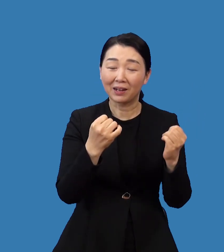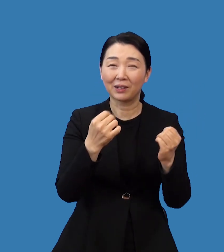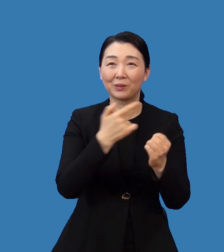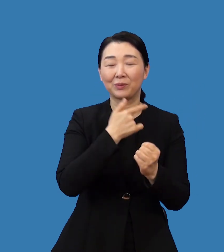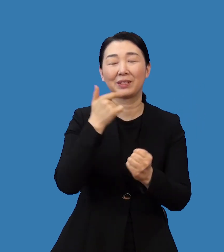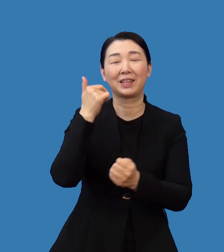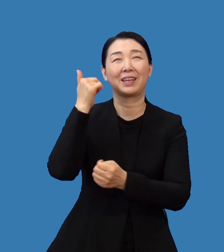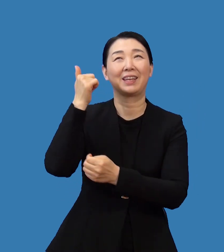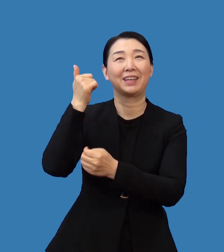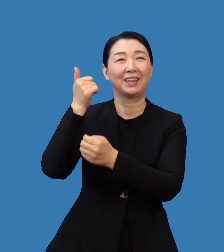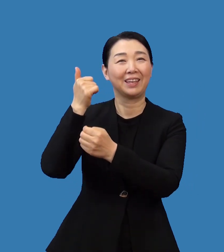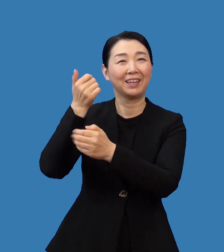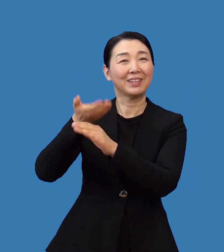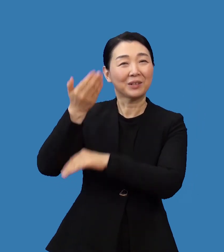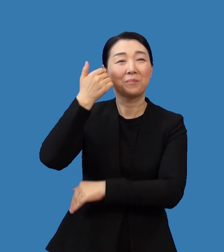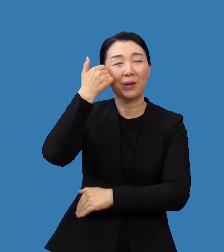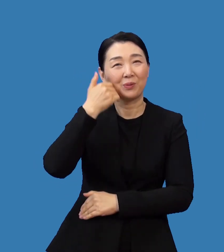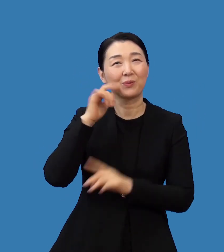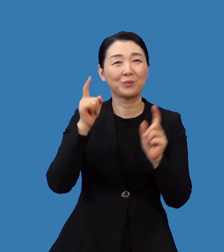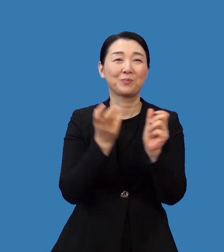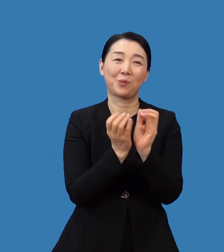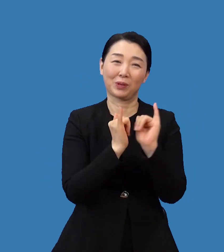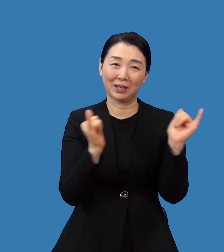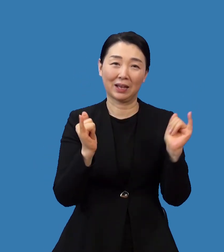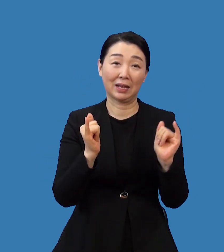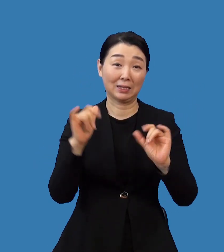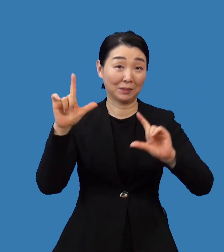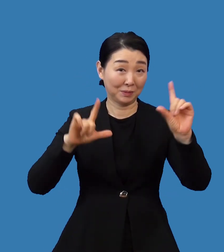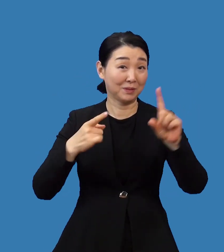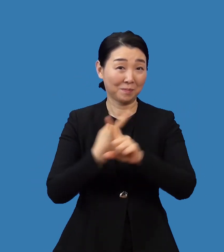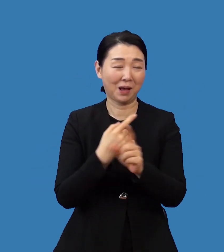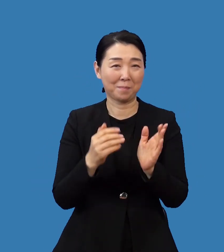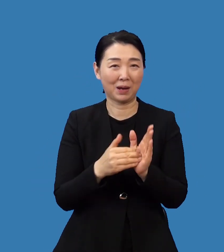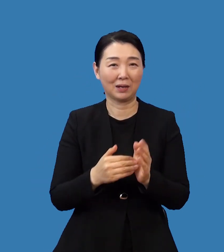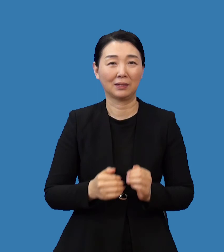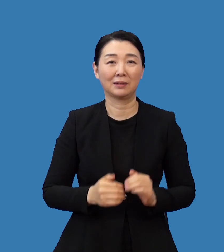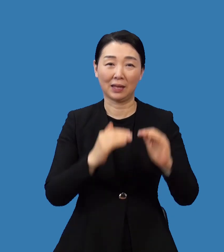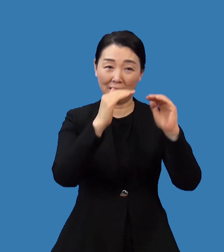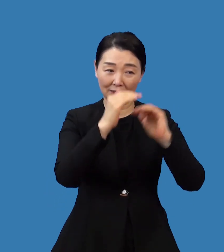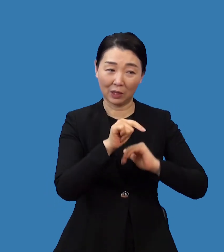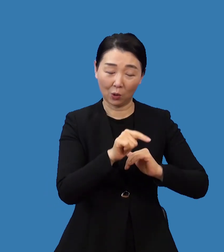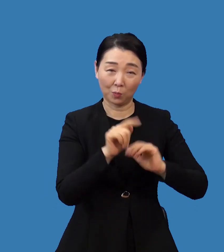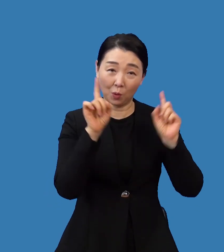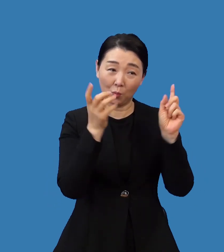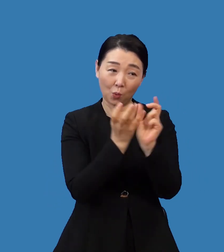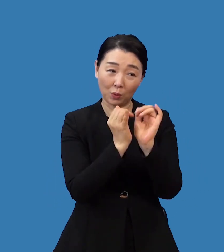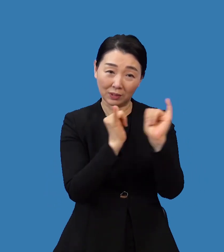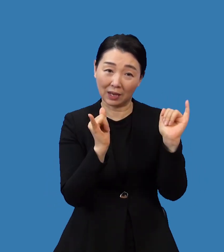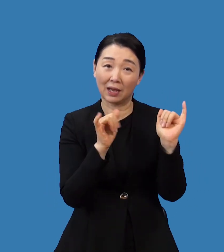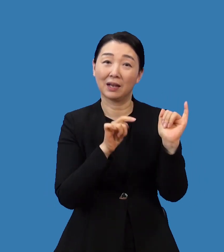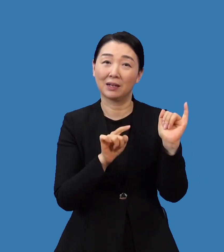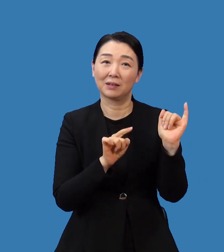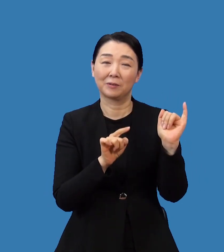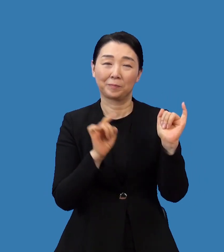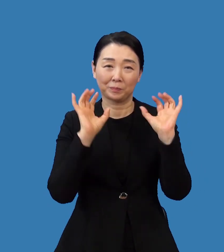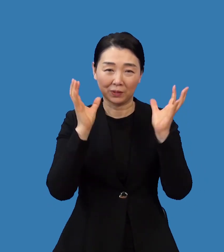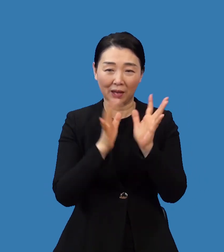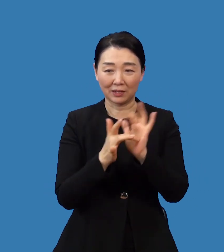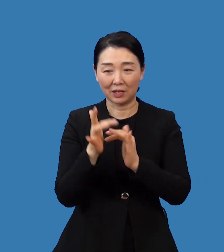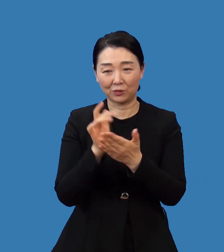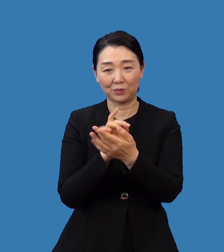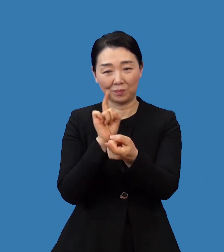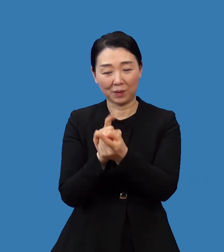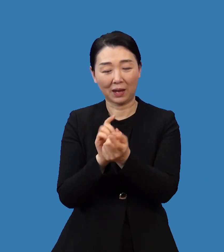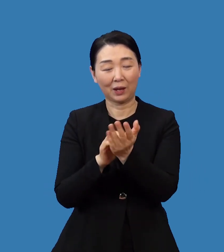목자인 것입니다. 목자 이미지가 변했어요. 저는 본문에 등장하는 목자들이 아기 예수님을